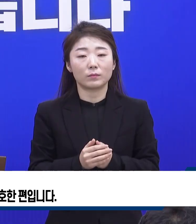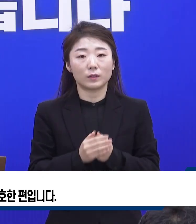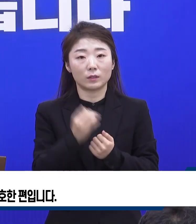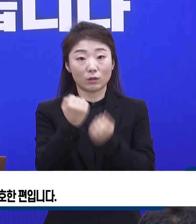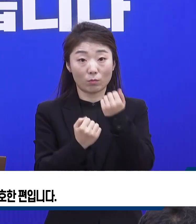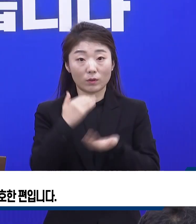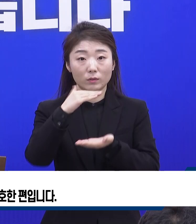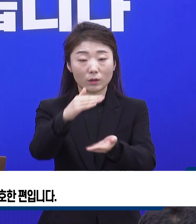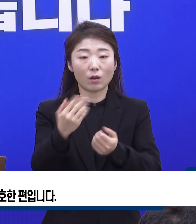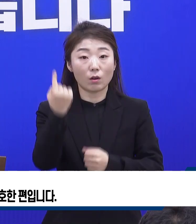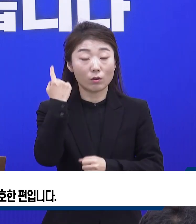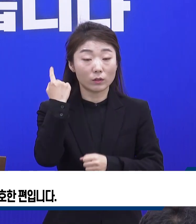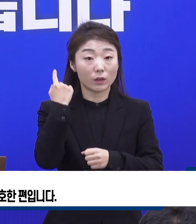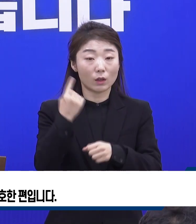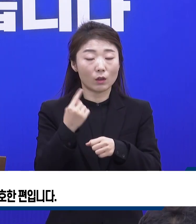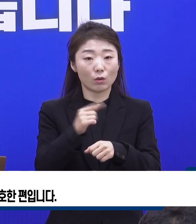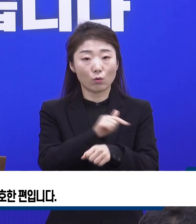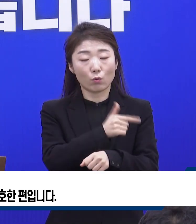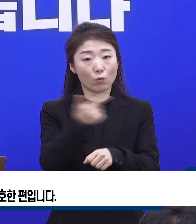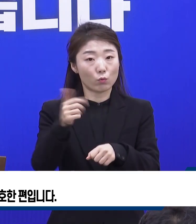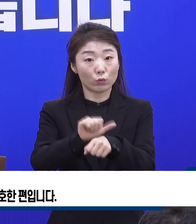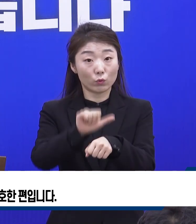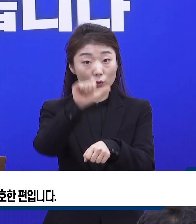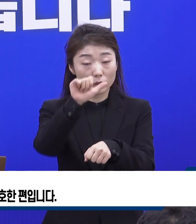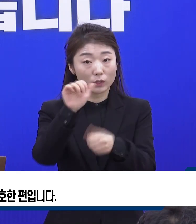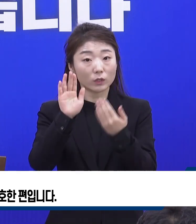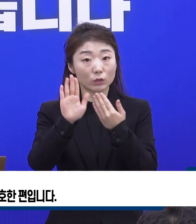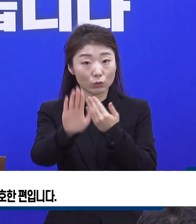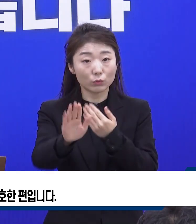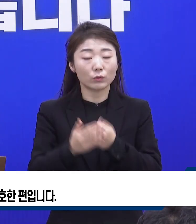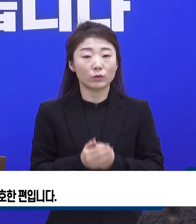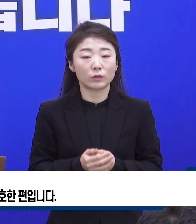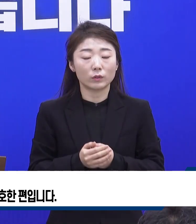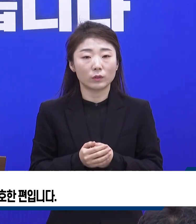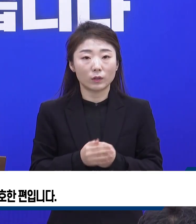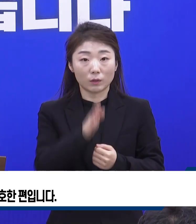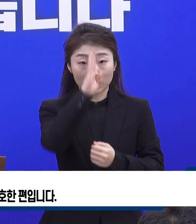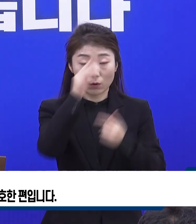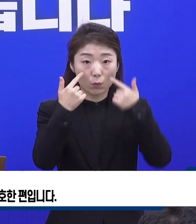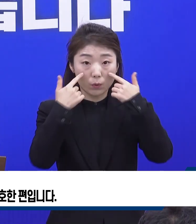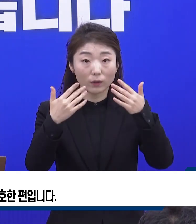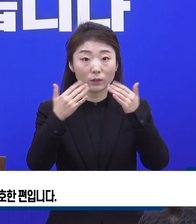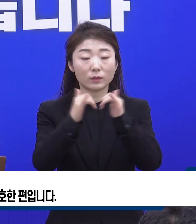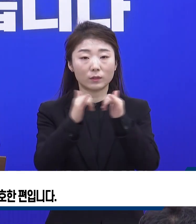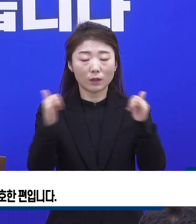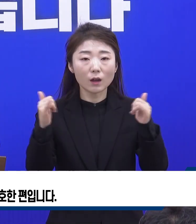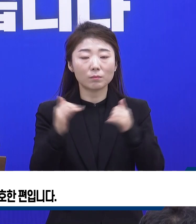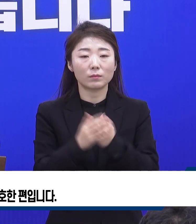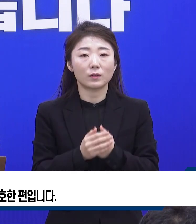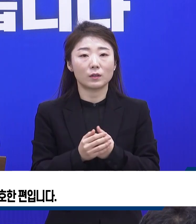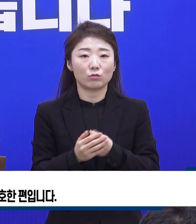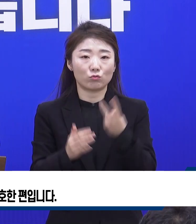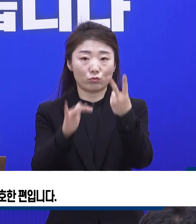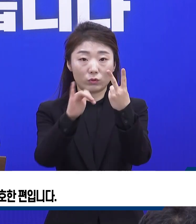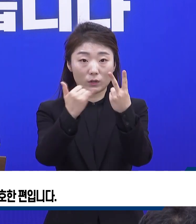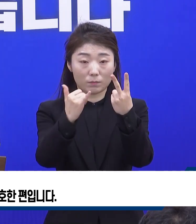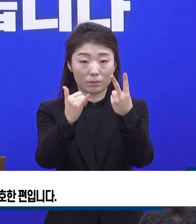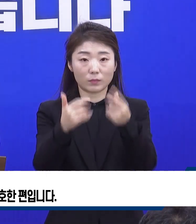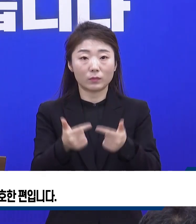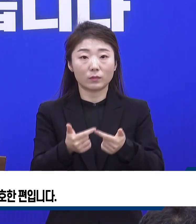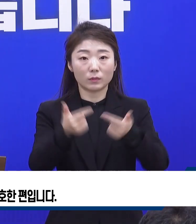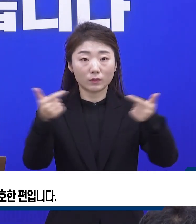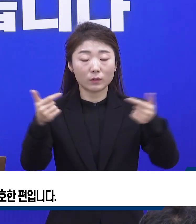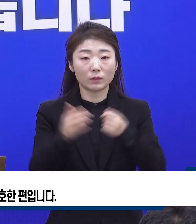어제 오후 17시 대비 새로 추가된 확진자는 총 2명입니다. 따라서 현재